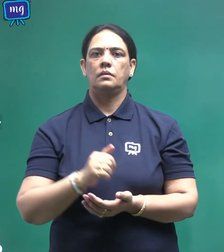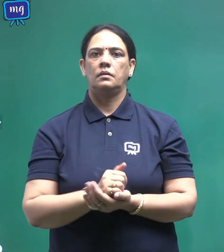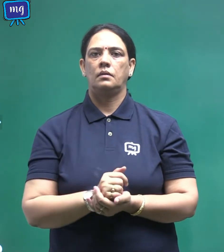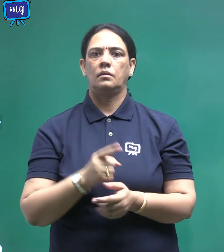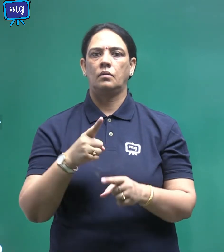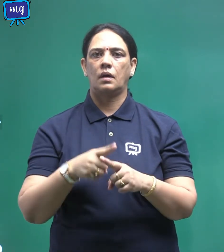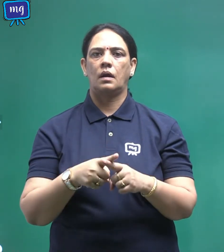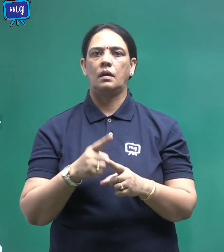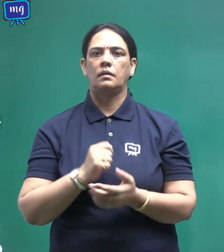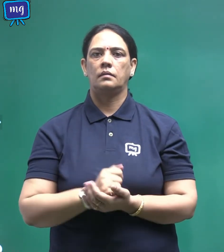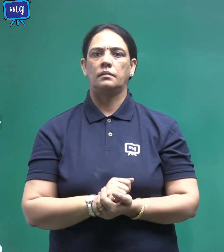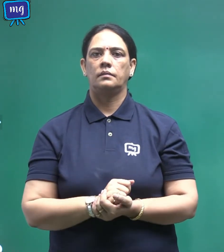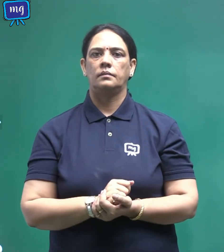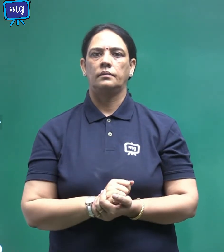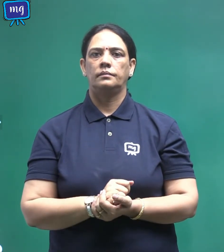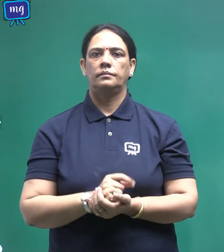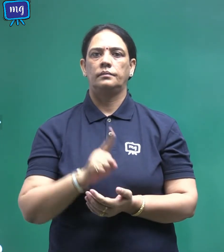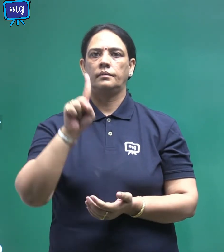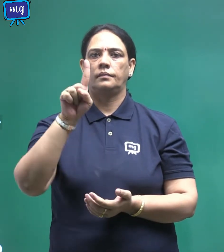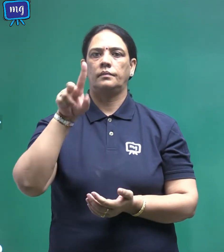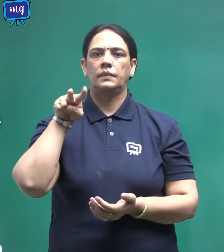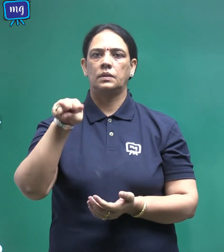गुणा